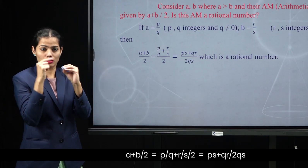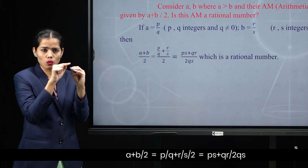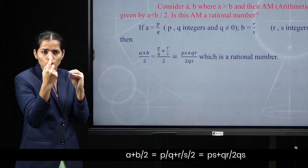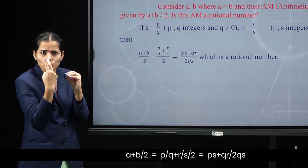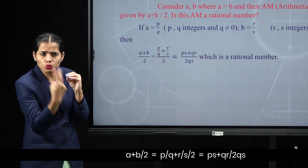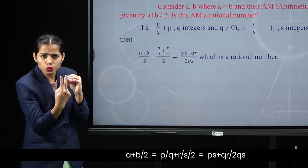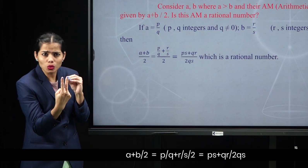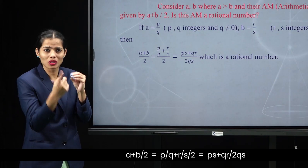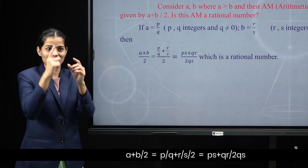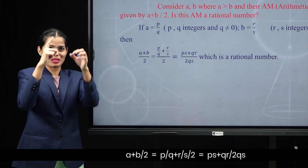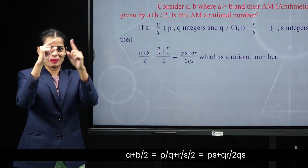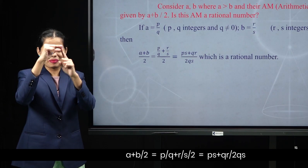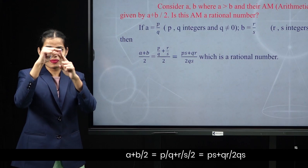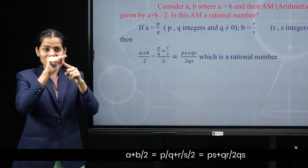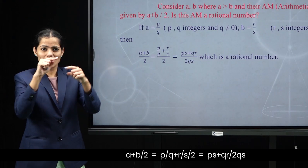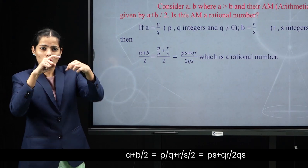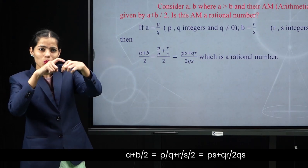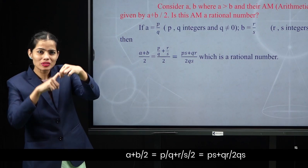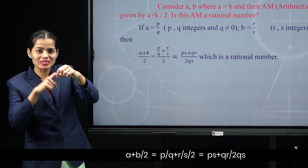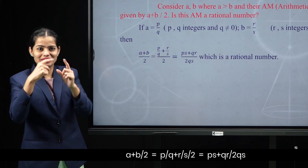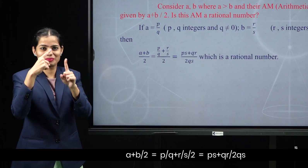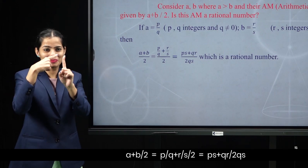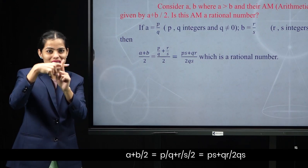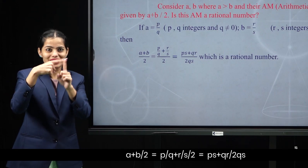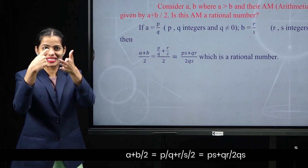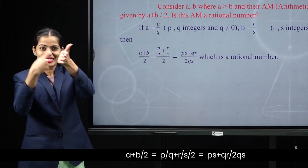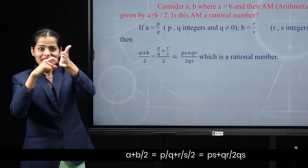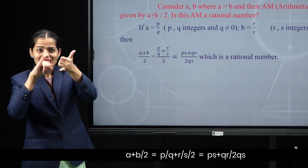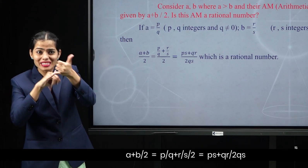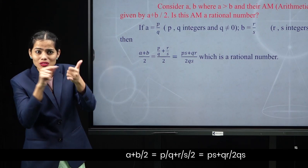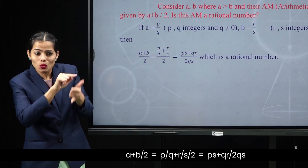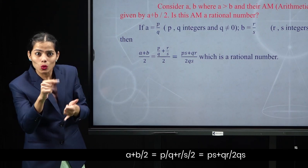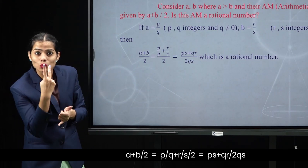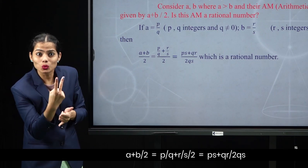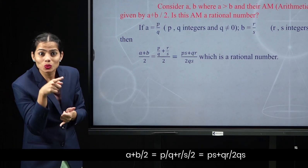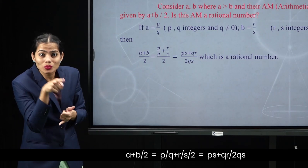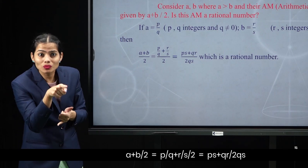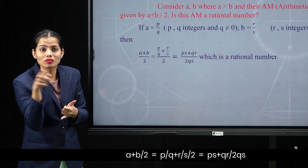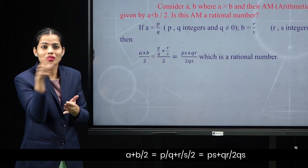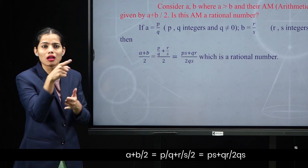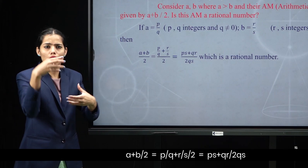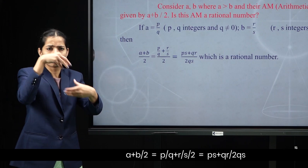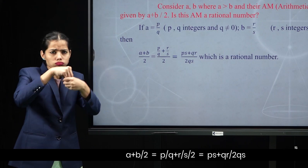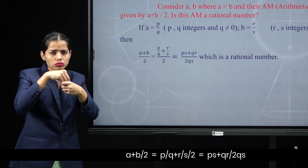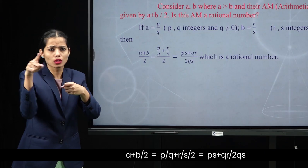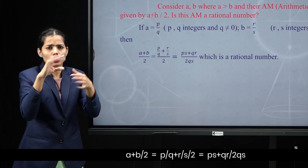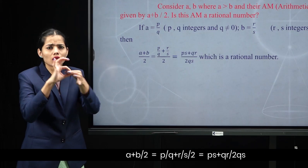2 ஈடு P இன் கீழ் Q கூட்டல் R இன் கீழ் S கீழ் 2 ஈடு PS